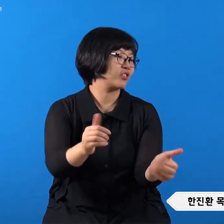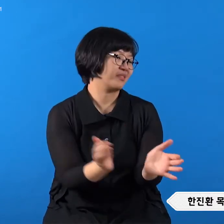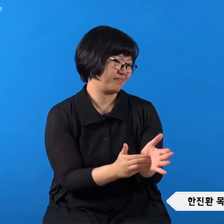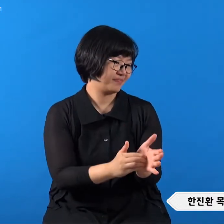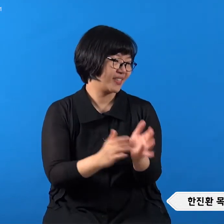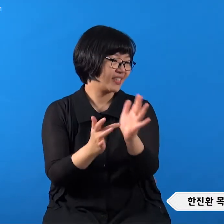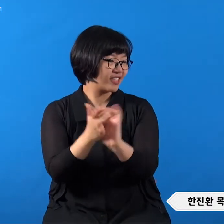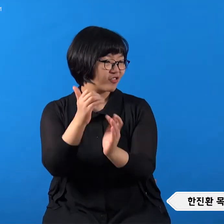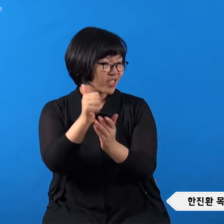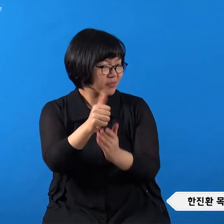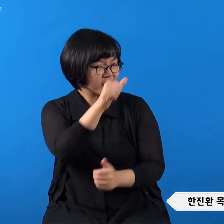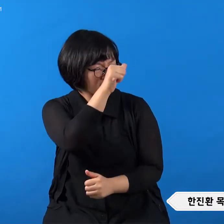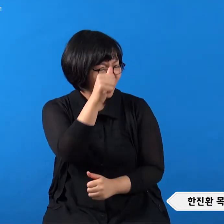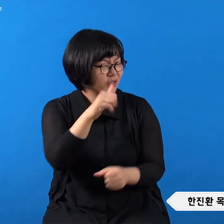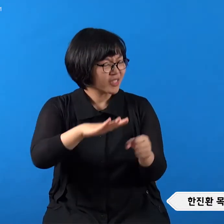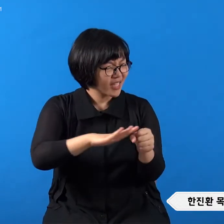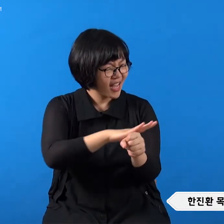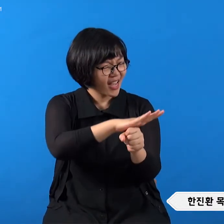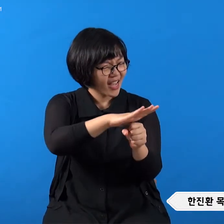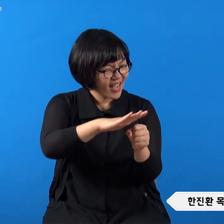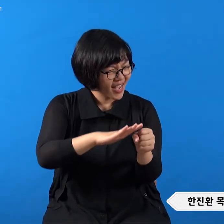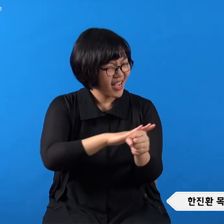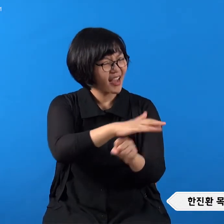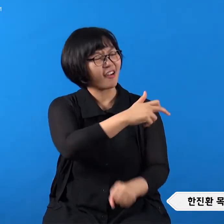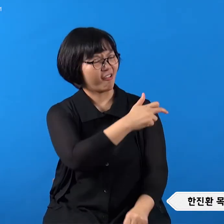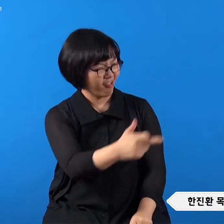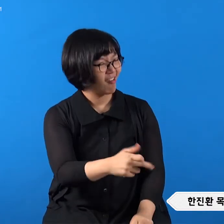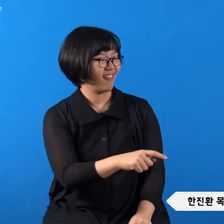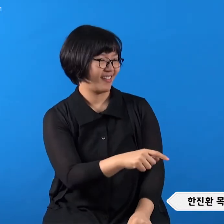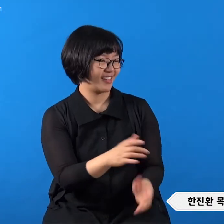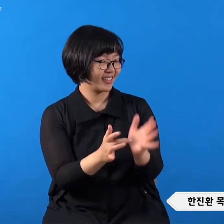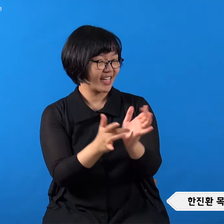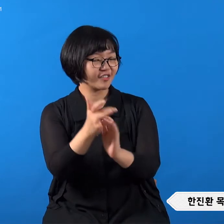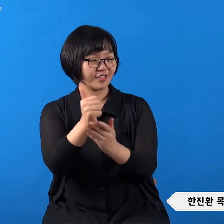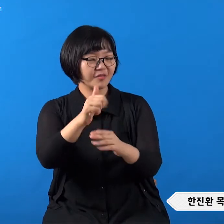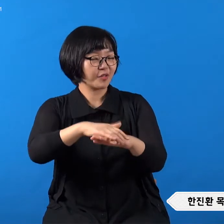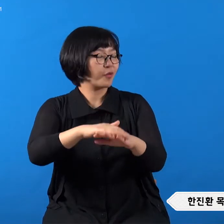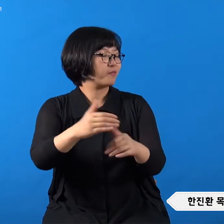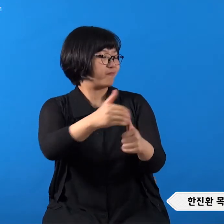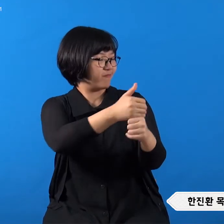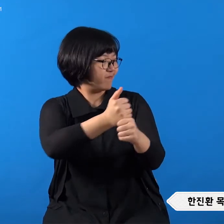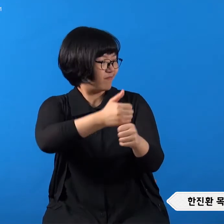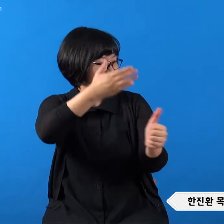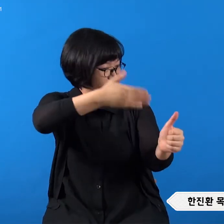장로님 너무나도 사랑하십니다. 그 예수님 손만을 꼭 붙드십시오.